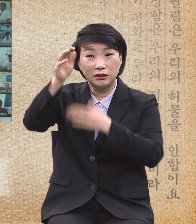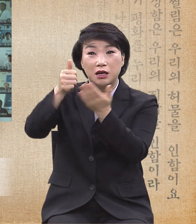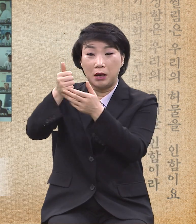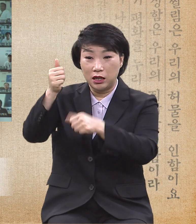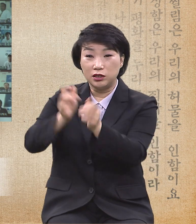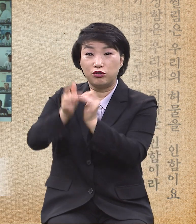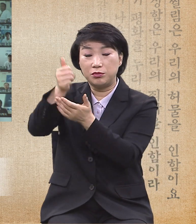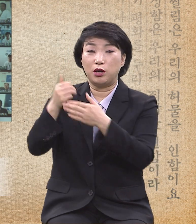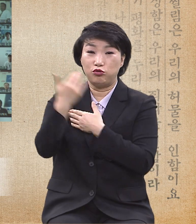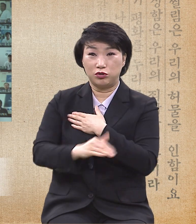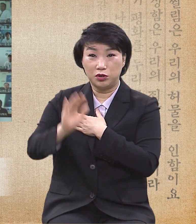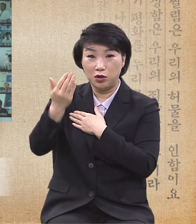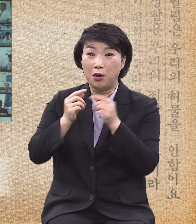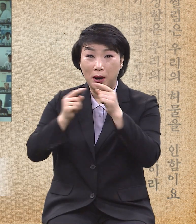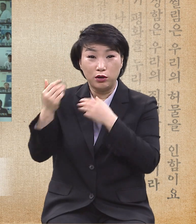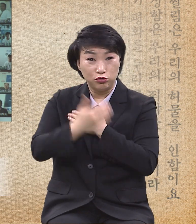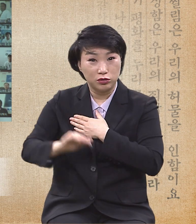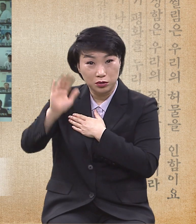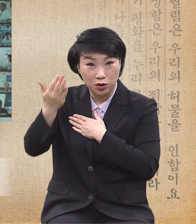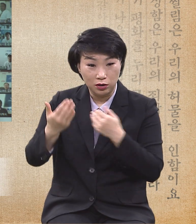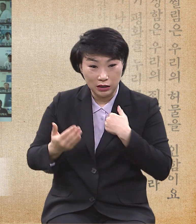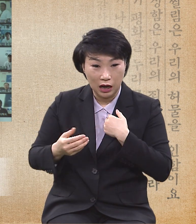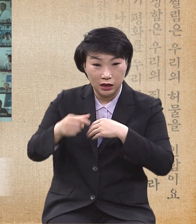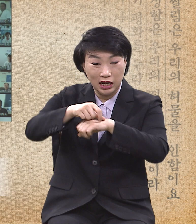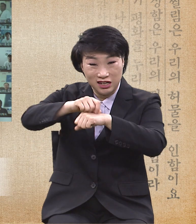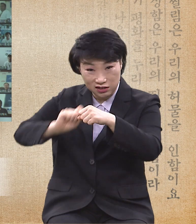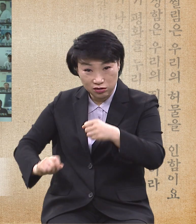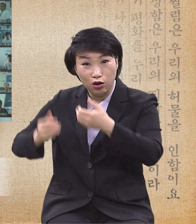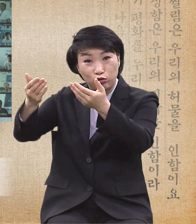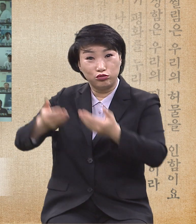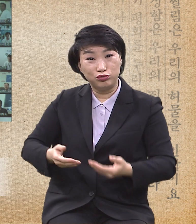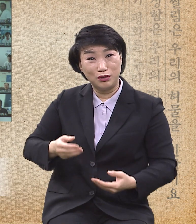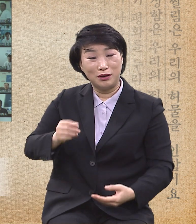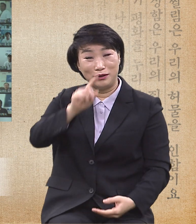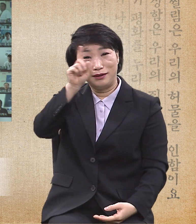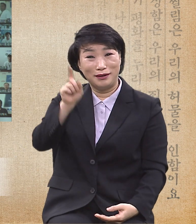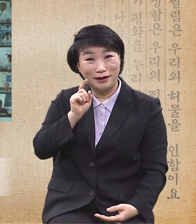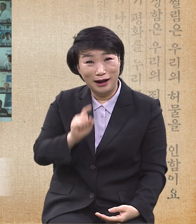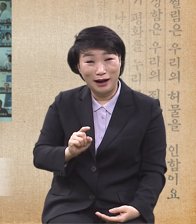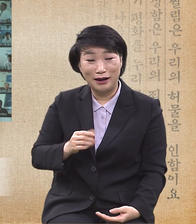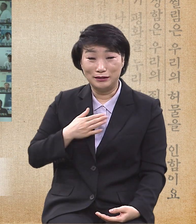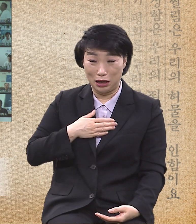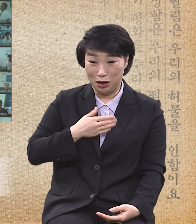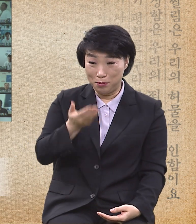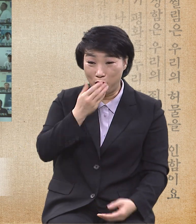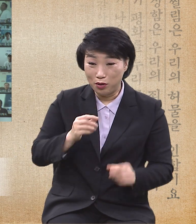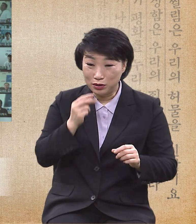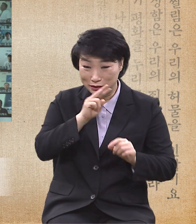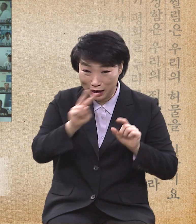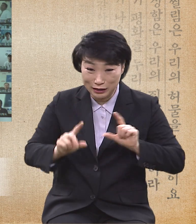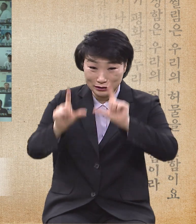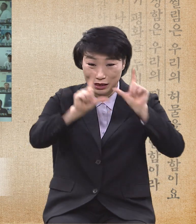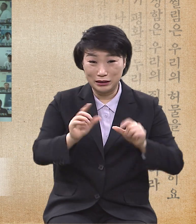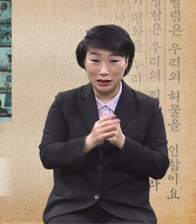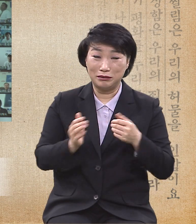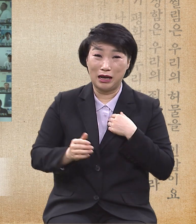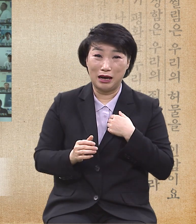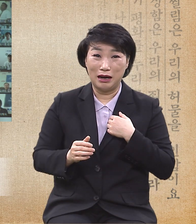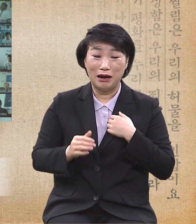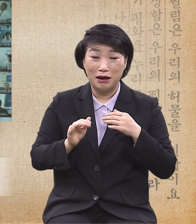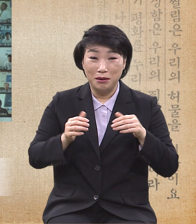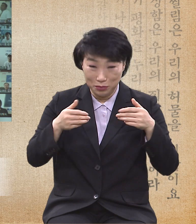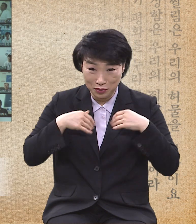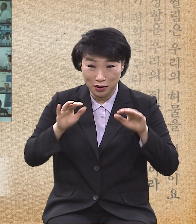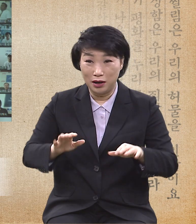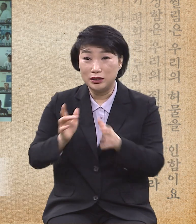되어 말씀이 육신이 되어 나에게 살을 찢어줄 수 있어. 내가 먹어야 살기 때문에 피를 받아